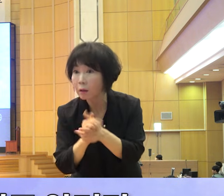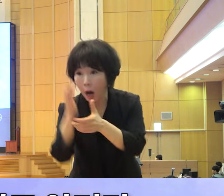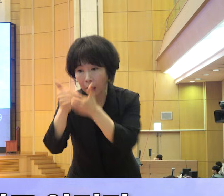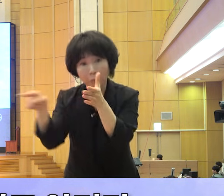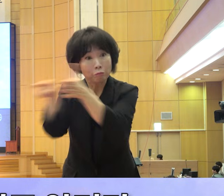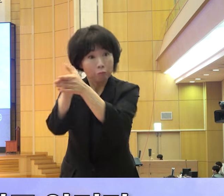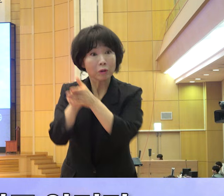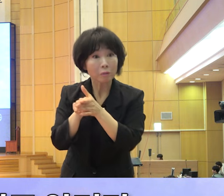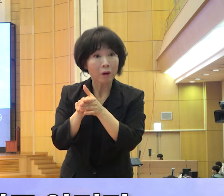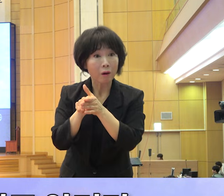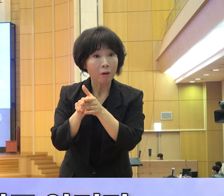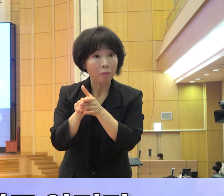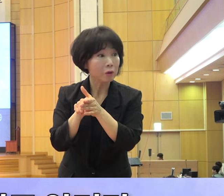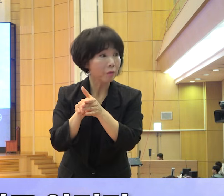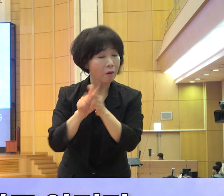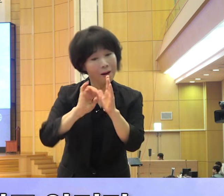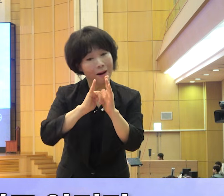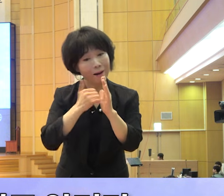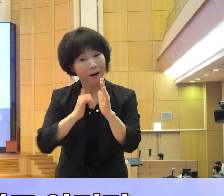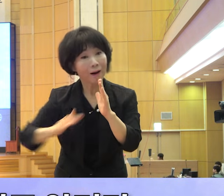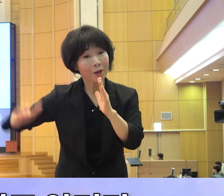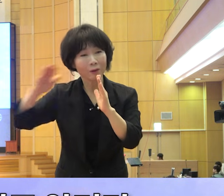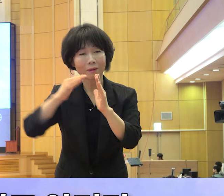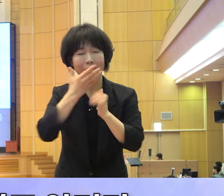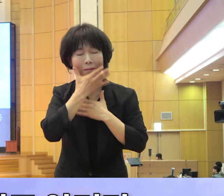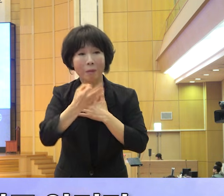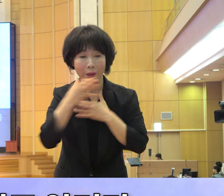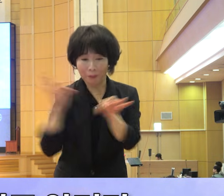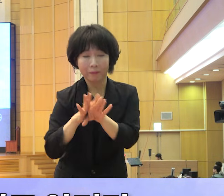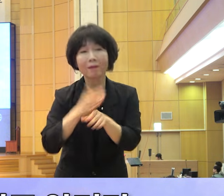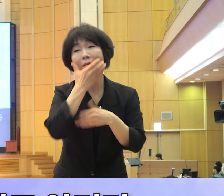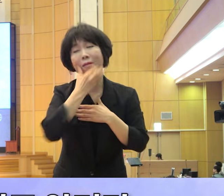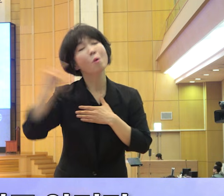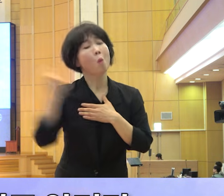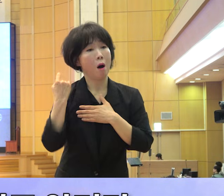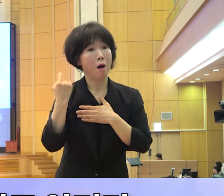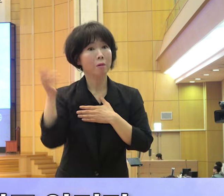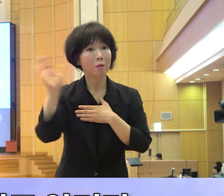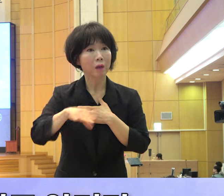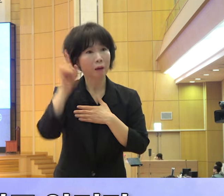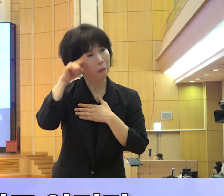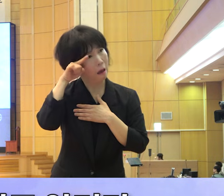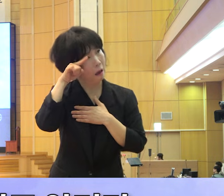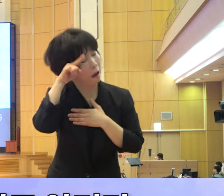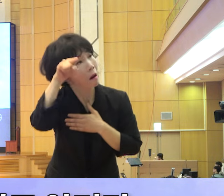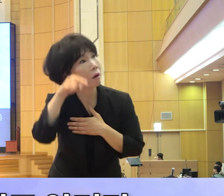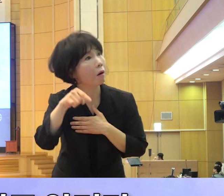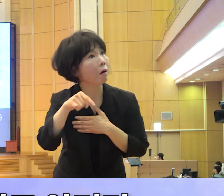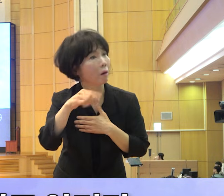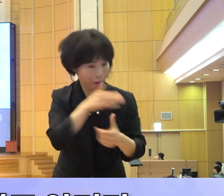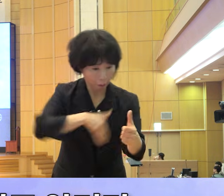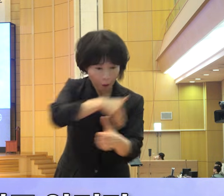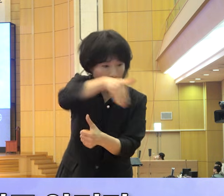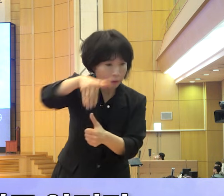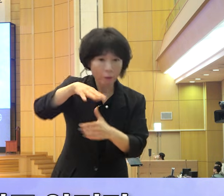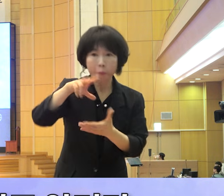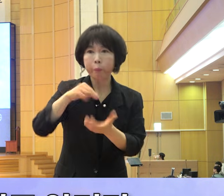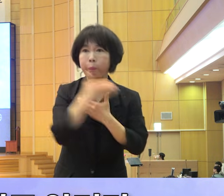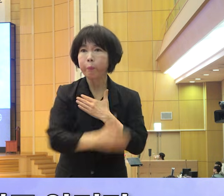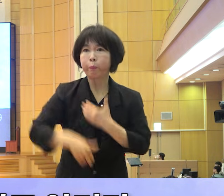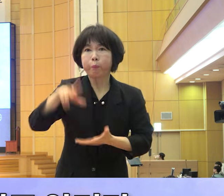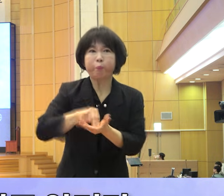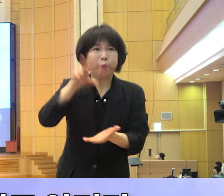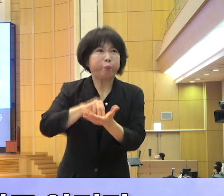행복해지고, 만사가 형통해지고, 이래야 되는데 왜 자꾸만 나에게 문제만 생기고